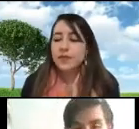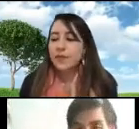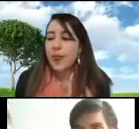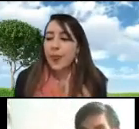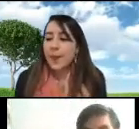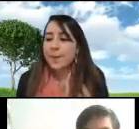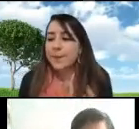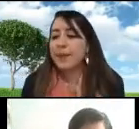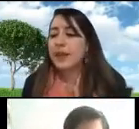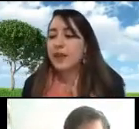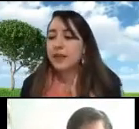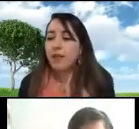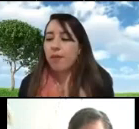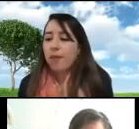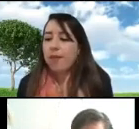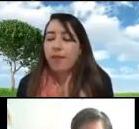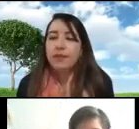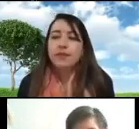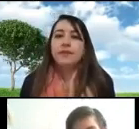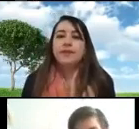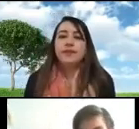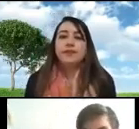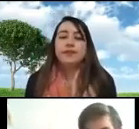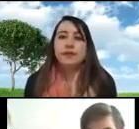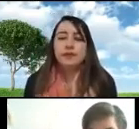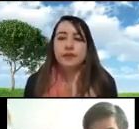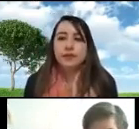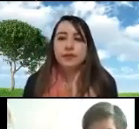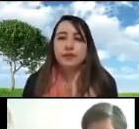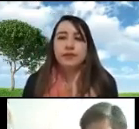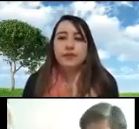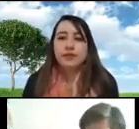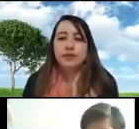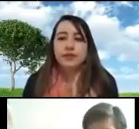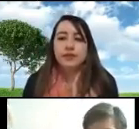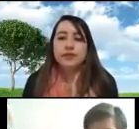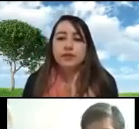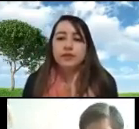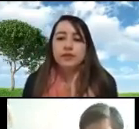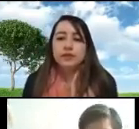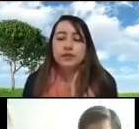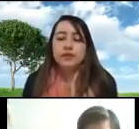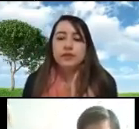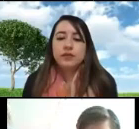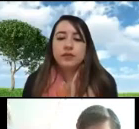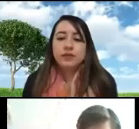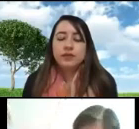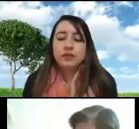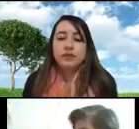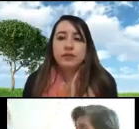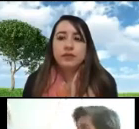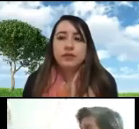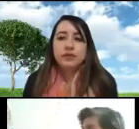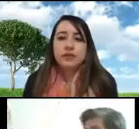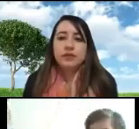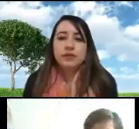a contestar las preguntas del segundo nivel, pero también del tercero. Así que pongan mucha atención, concéntrense y